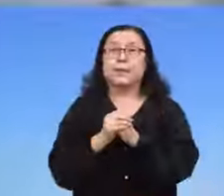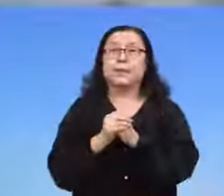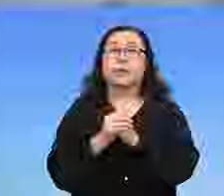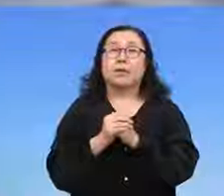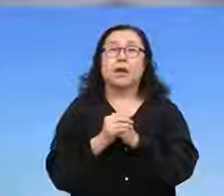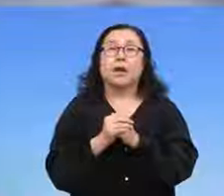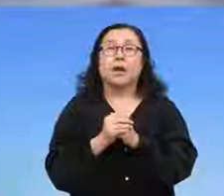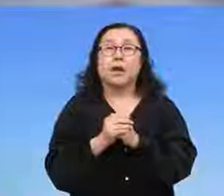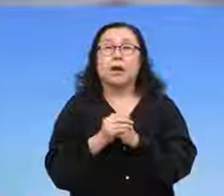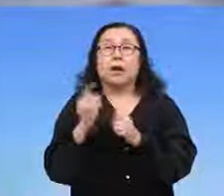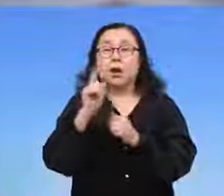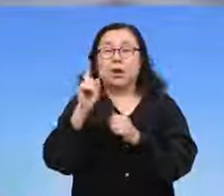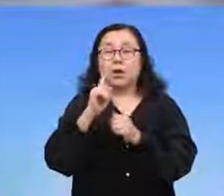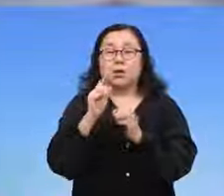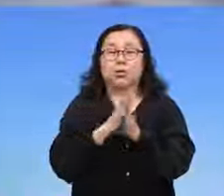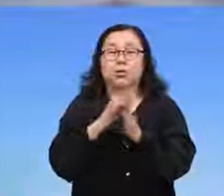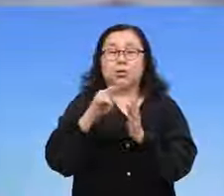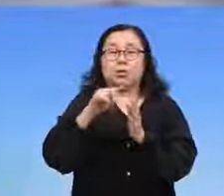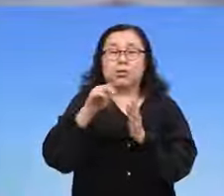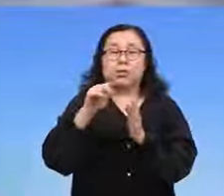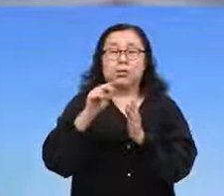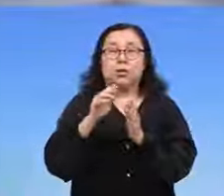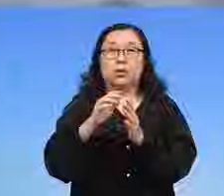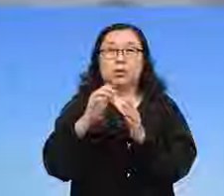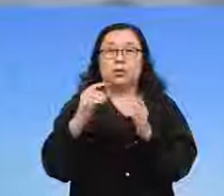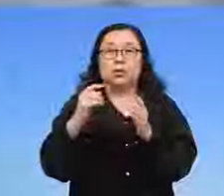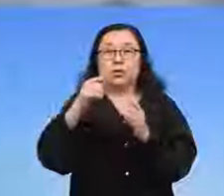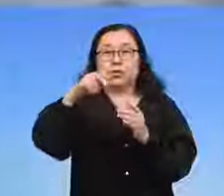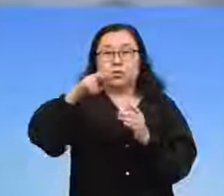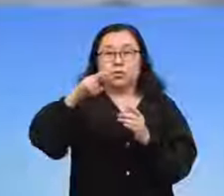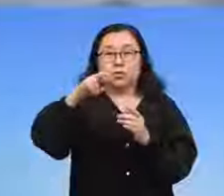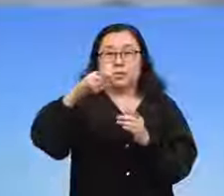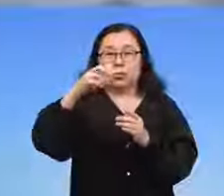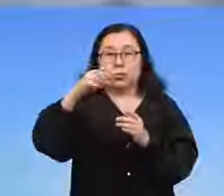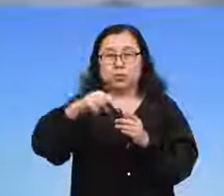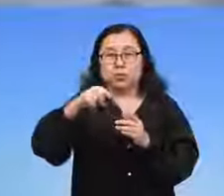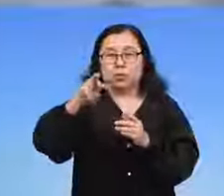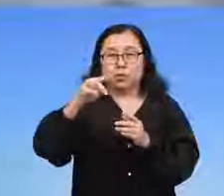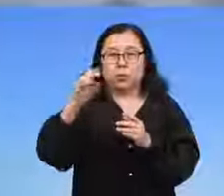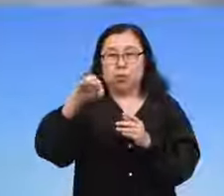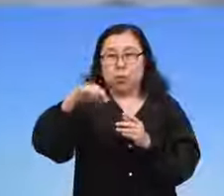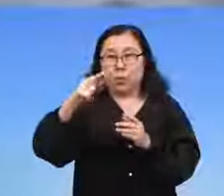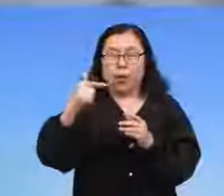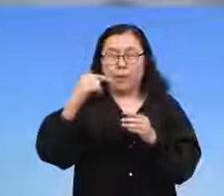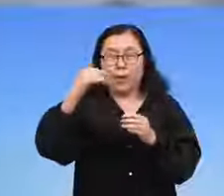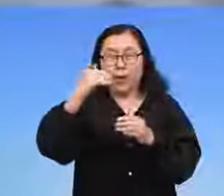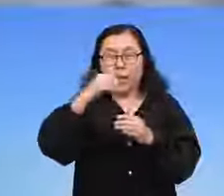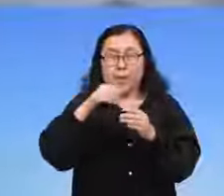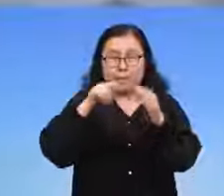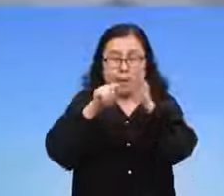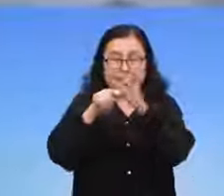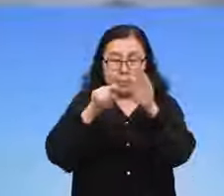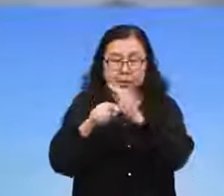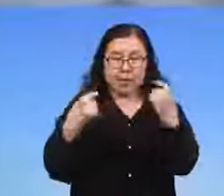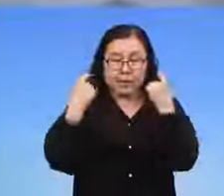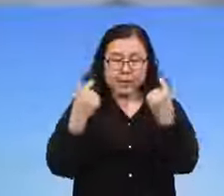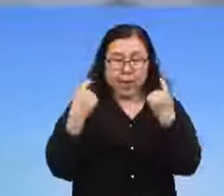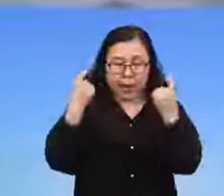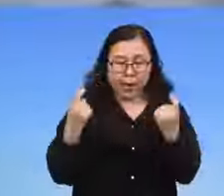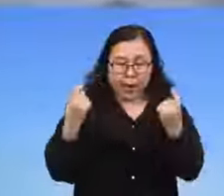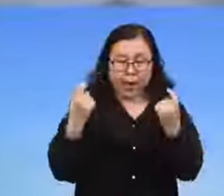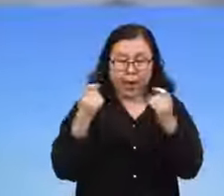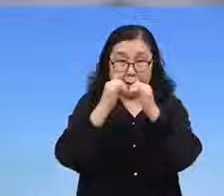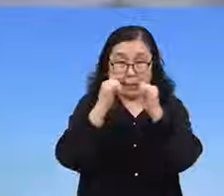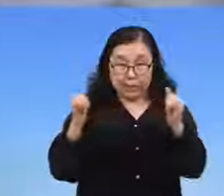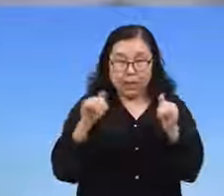같습니다. 어느 수도원을 방문한 여행객에게 그 수도 성이 이제 안내를 하면서,